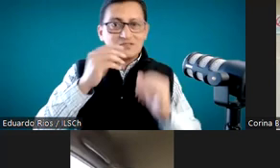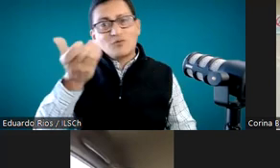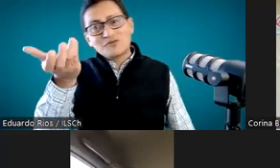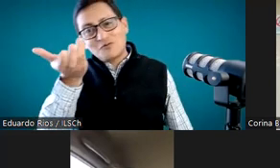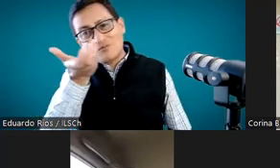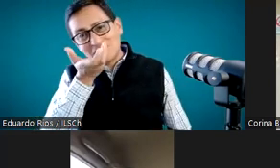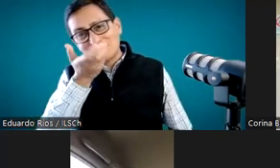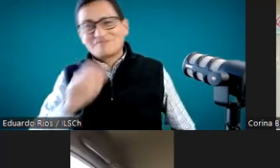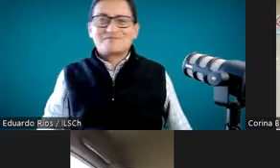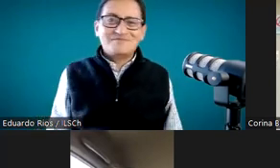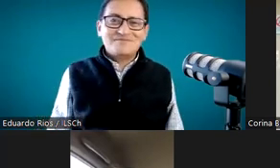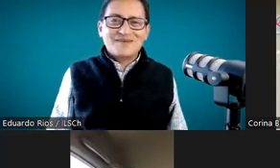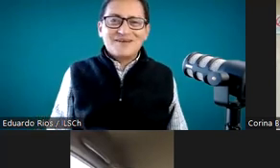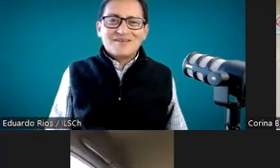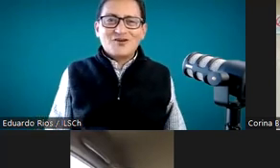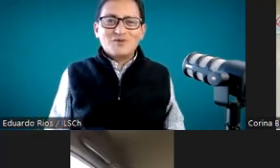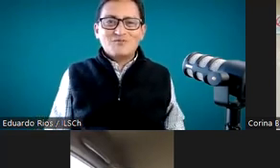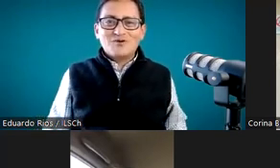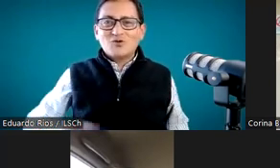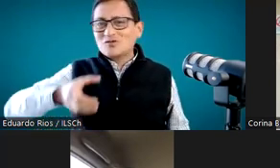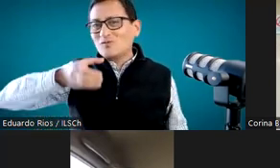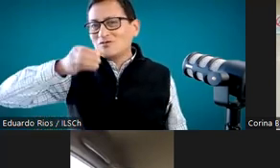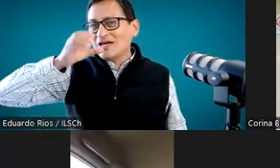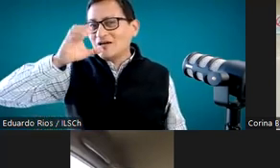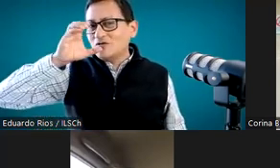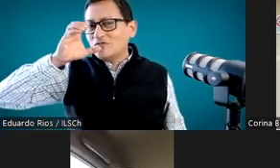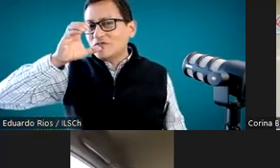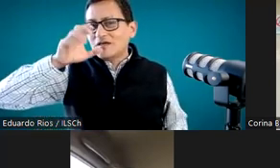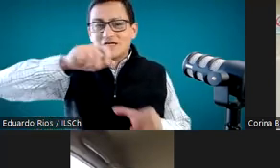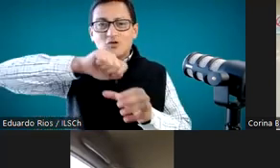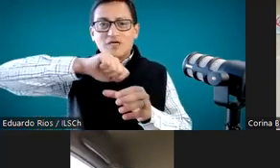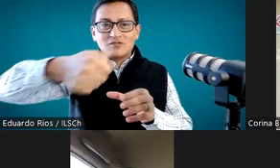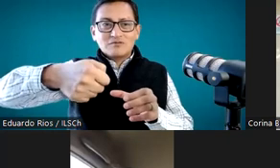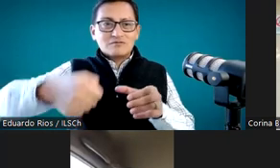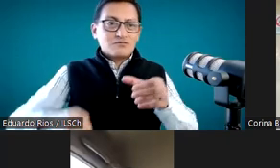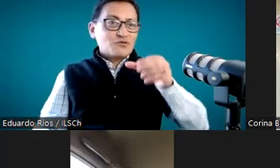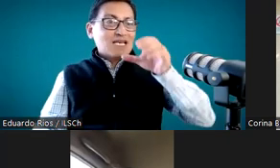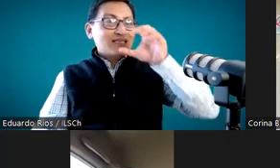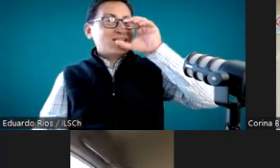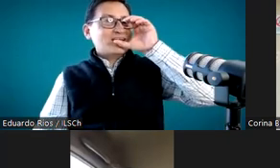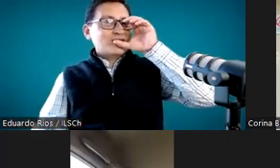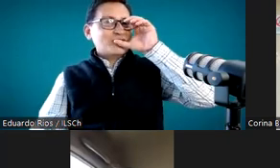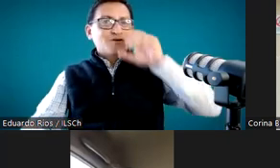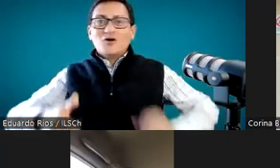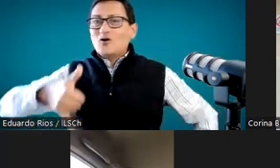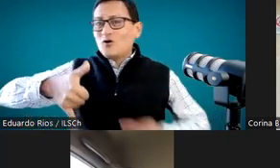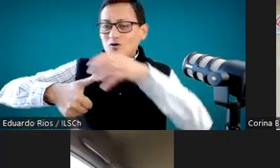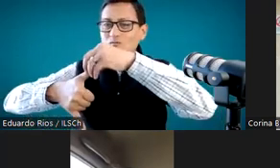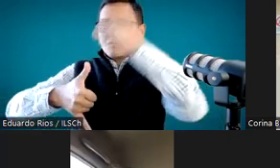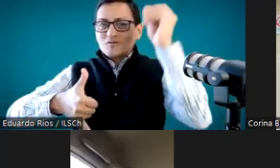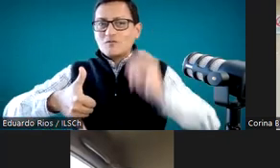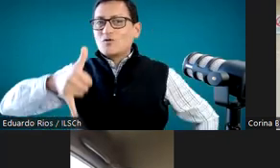sándwich que comerse un completo. No es lo mismo tomarse un vaso de algo que tomarse una latita de algo